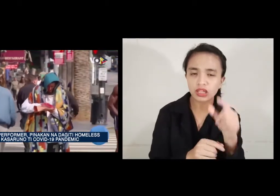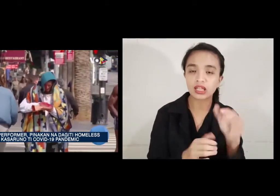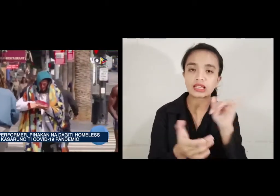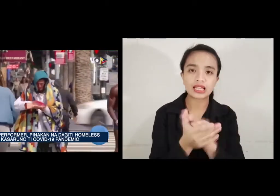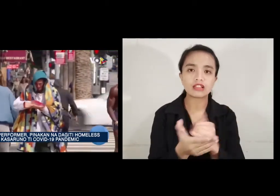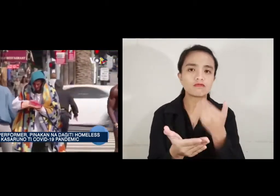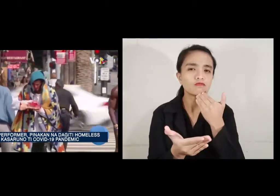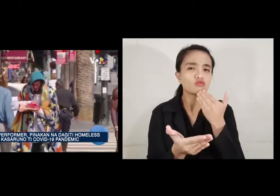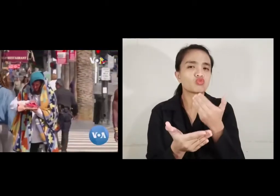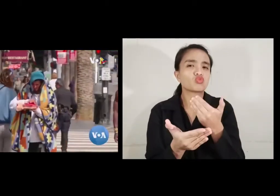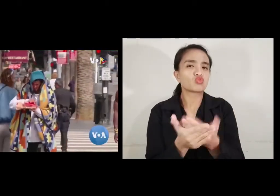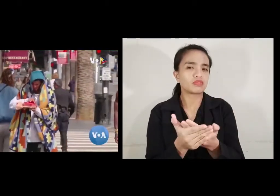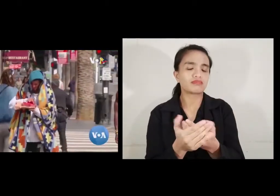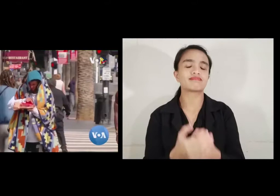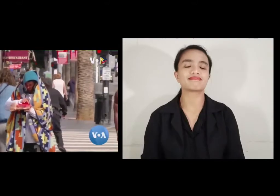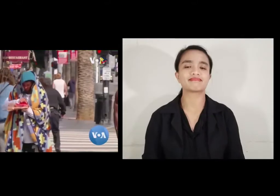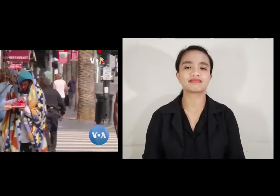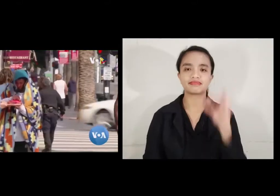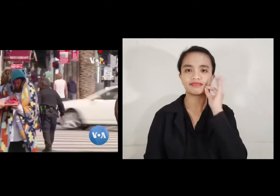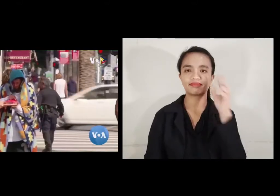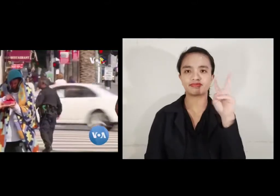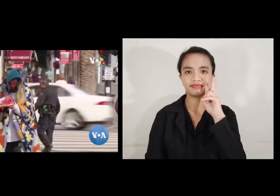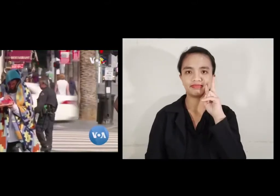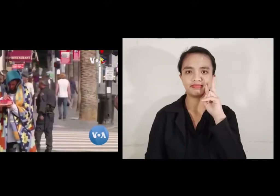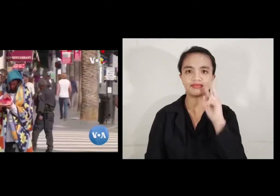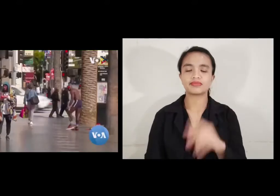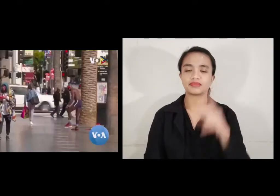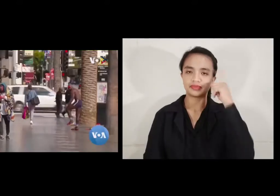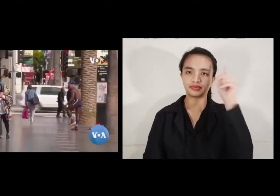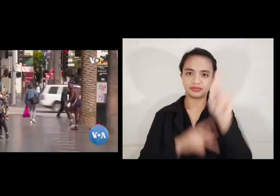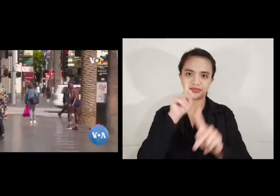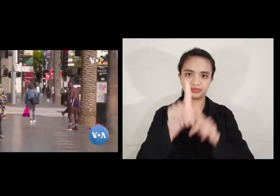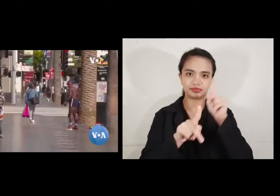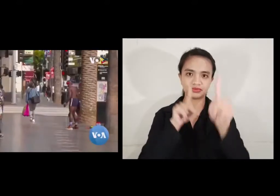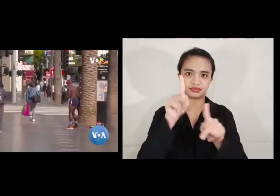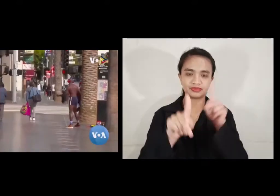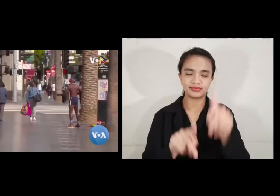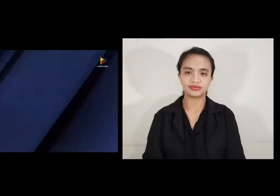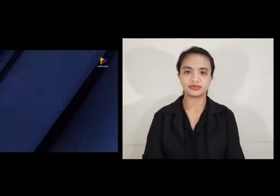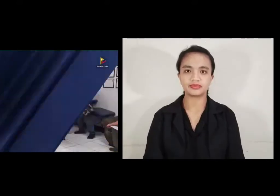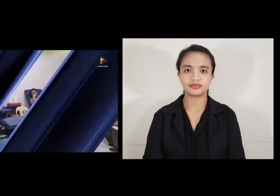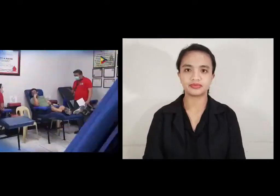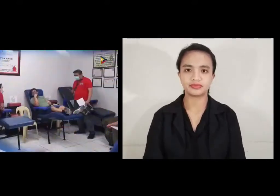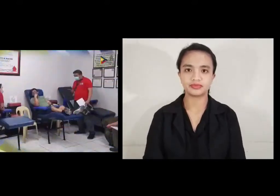anapimpintas a lugar ti lubong. Feby Kate Valdez, para iti Pagilian.